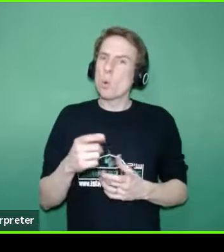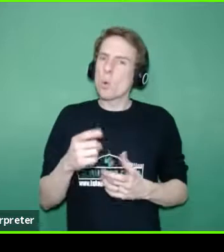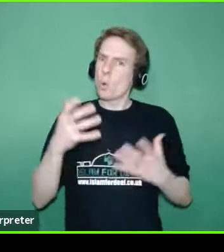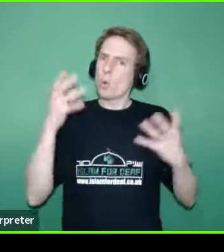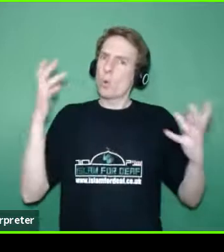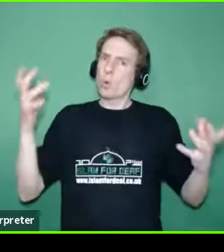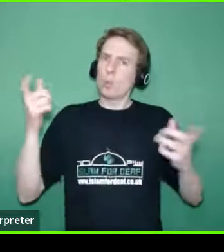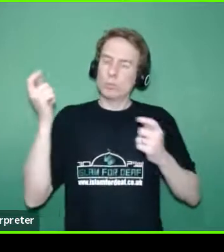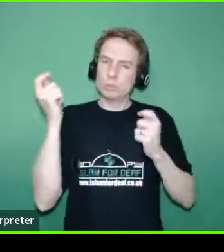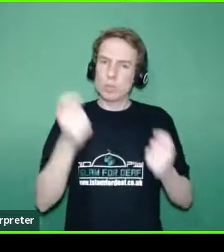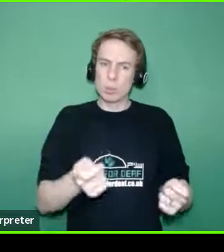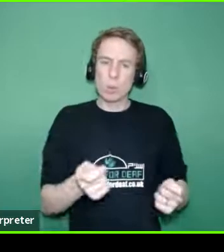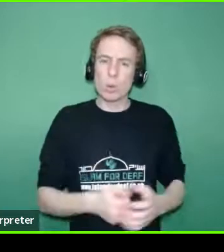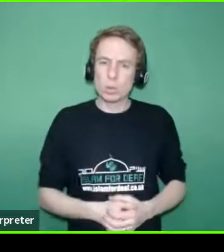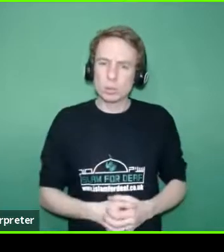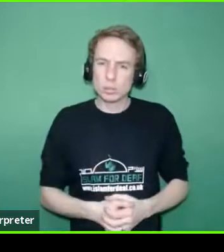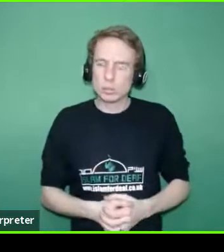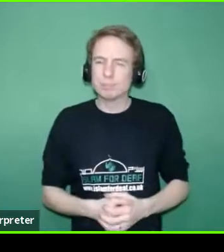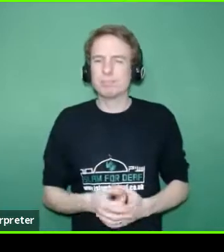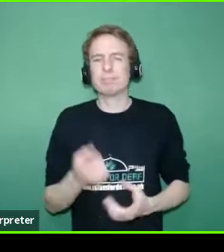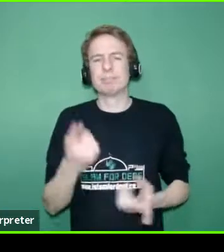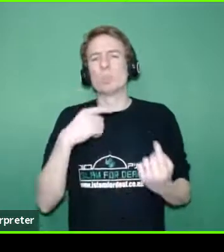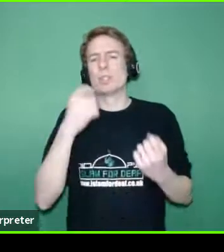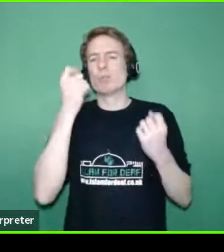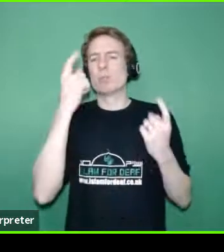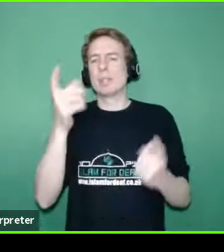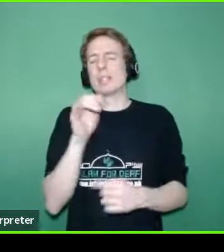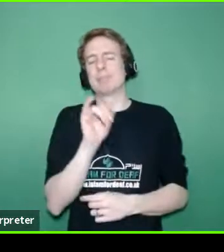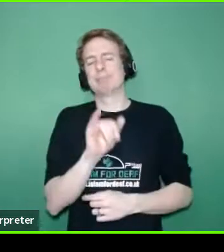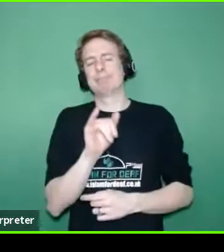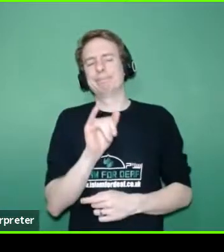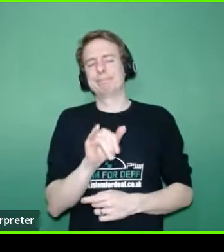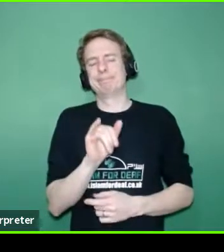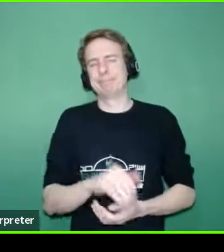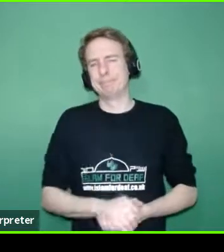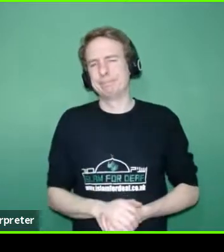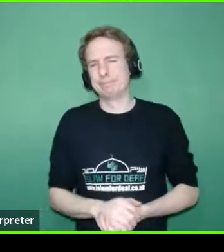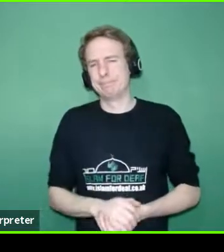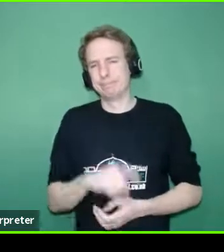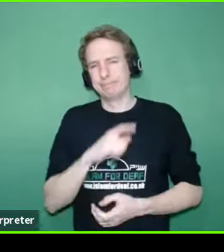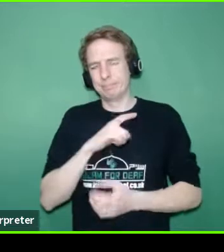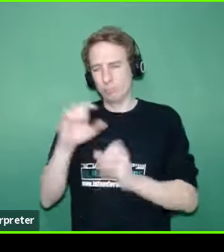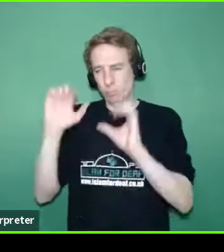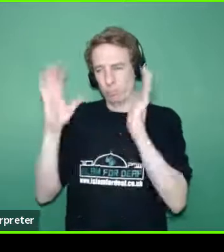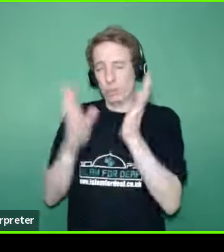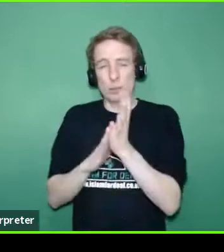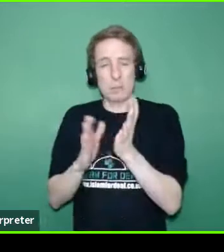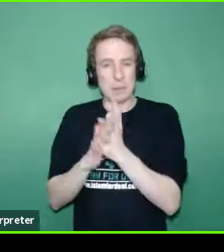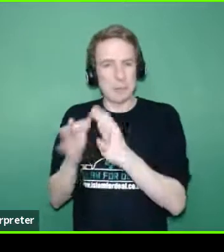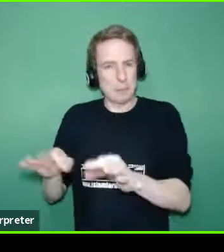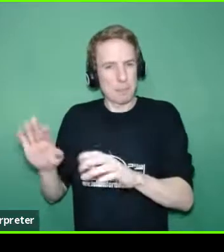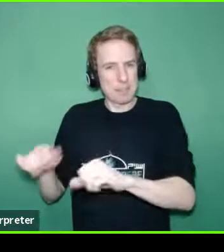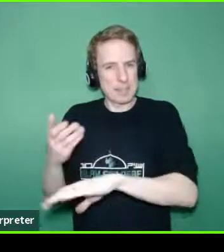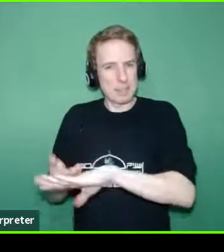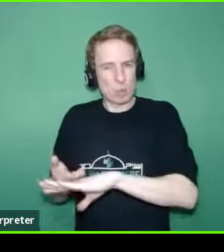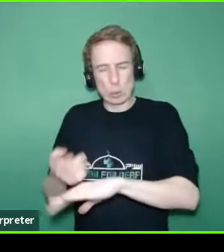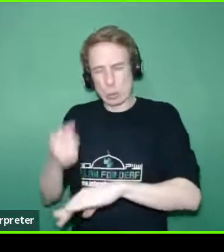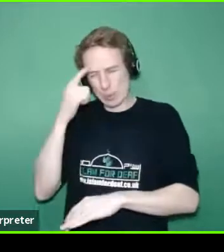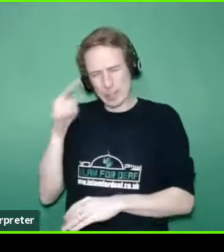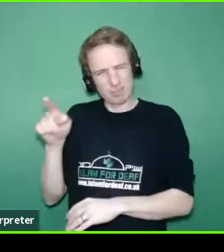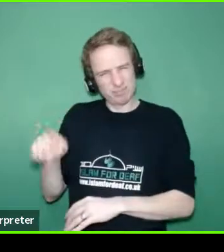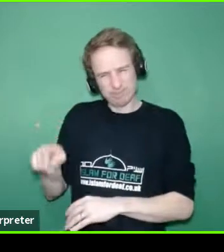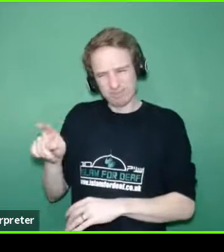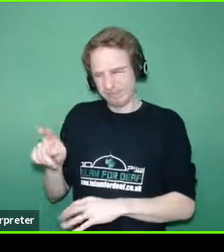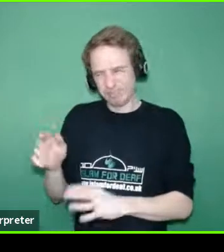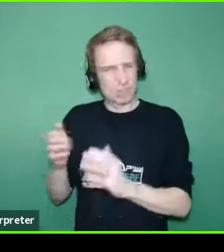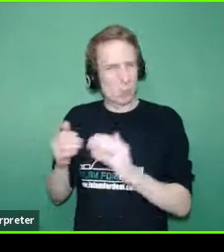something that the Prophet, peace and blessings be upon him, said, because it wasn't from his mannerisms or his